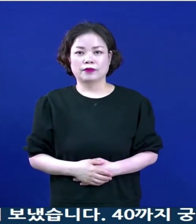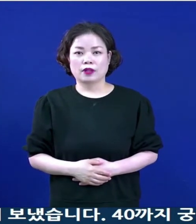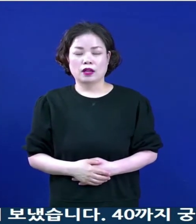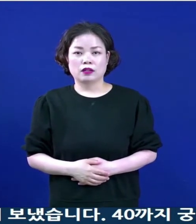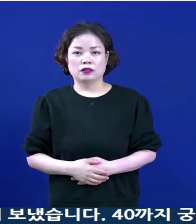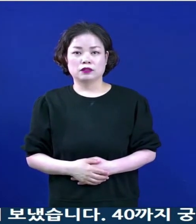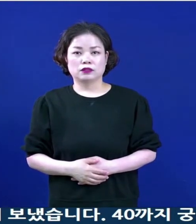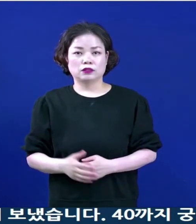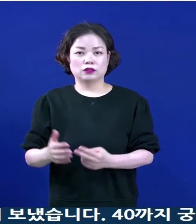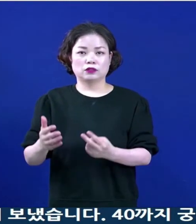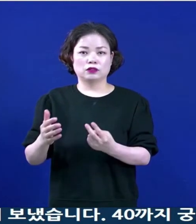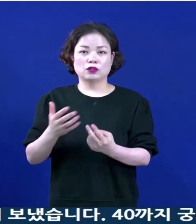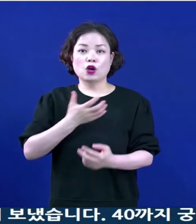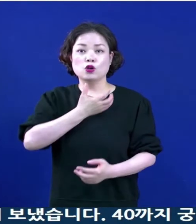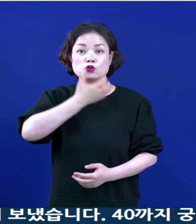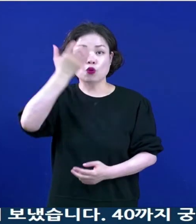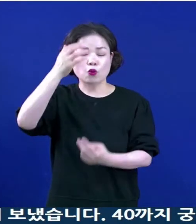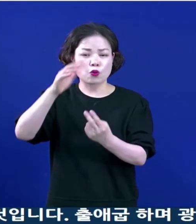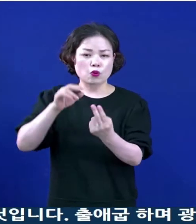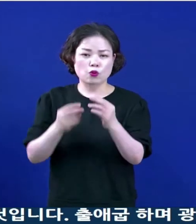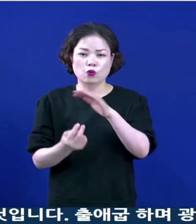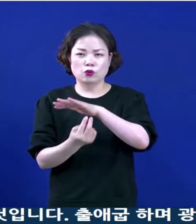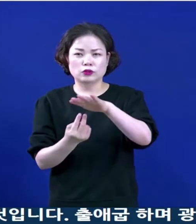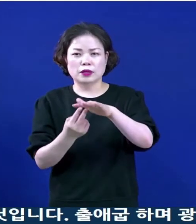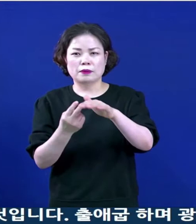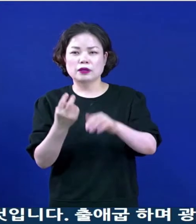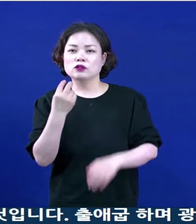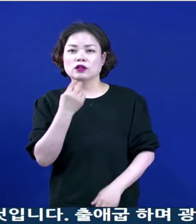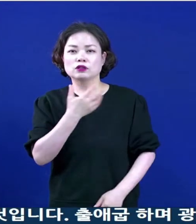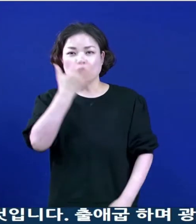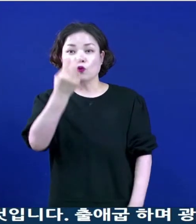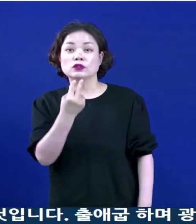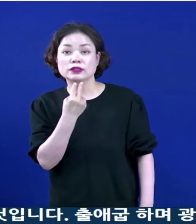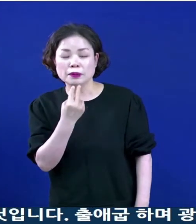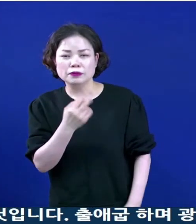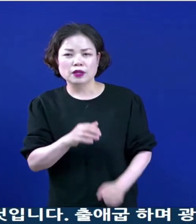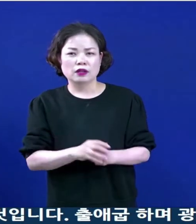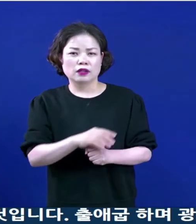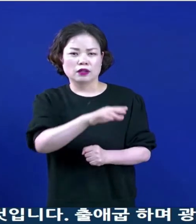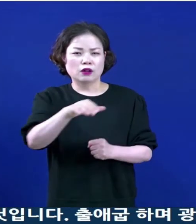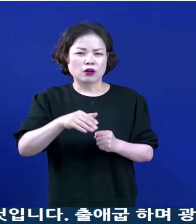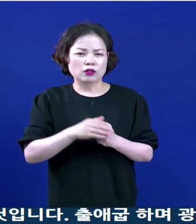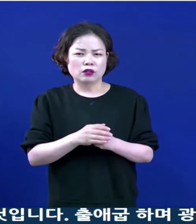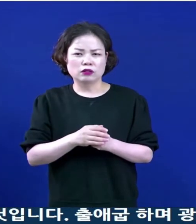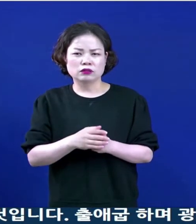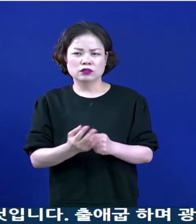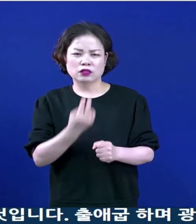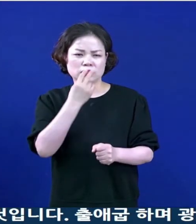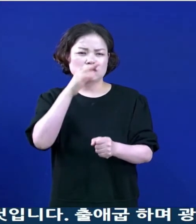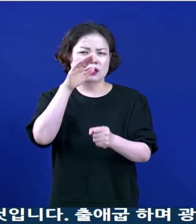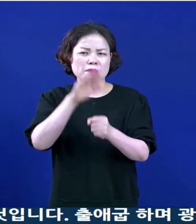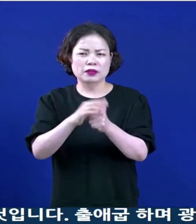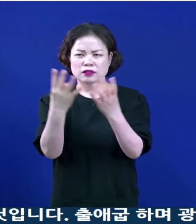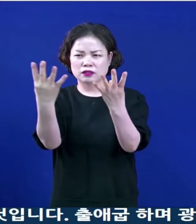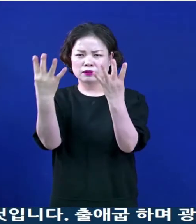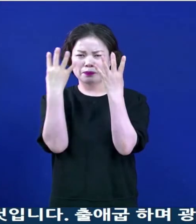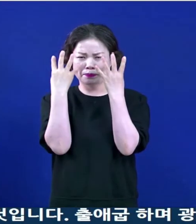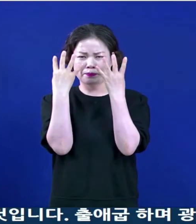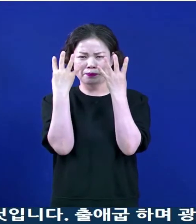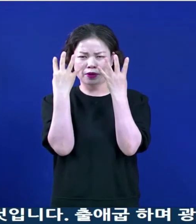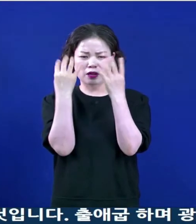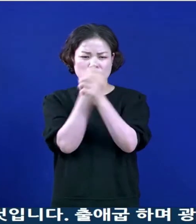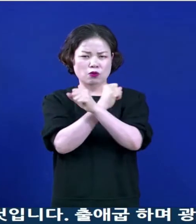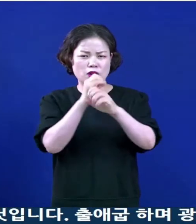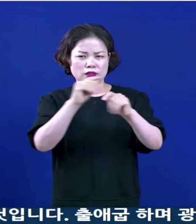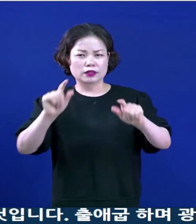요셉도 30세 이후 애굽의 총리가 되기 전까지 노예 생활을 하며 억울한 감옥 생활을 하면서 그